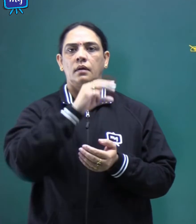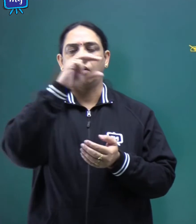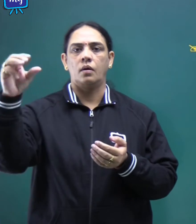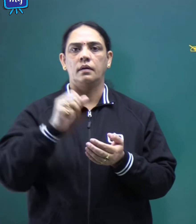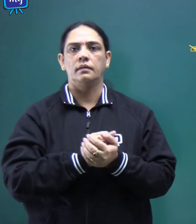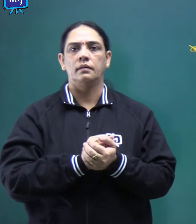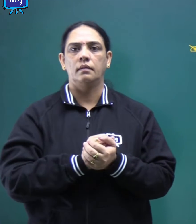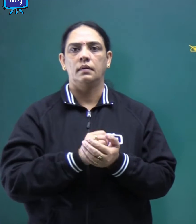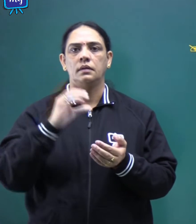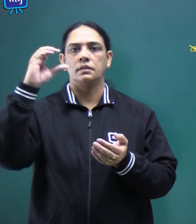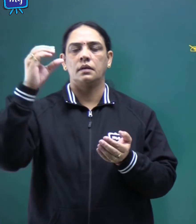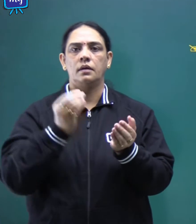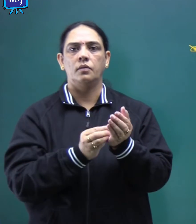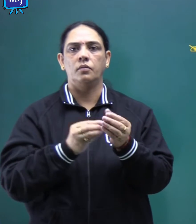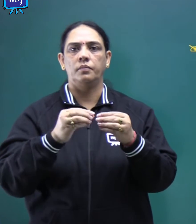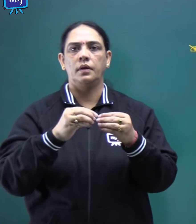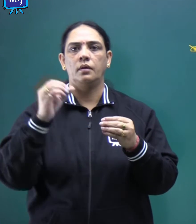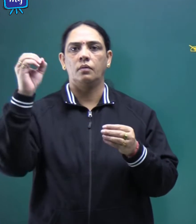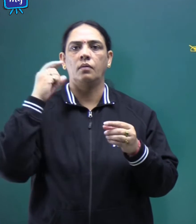और घनाभ